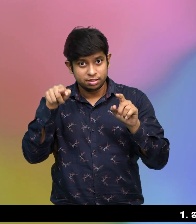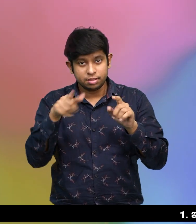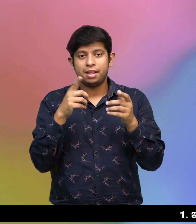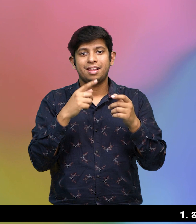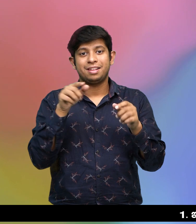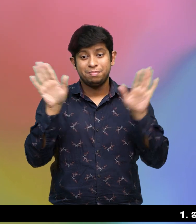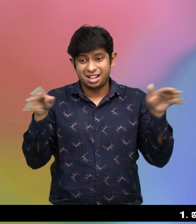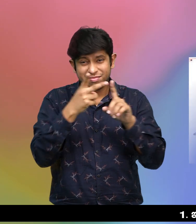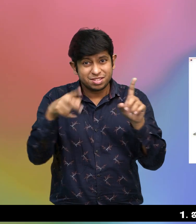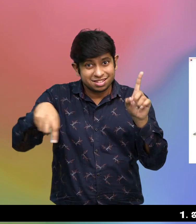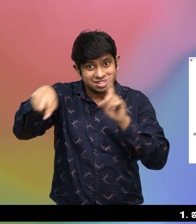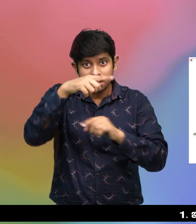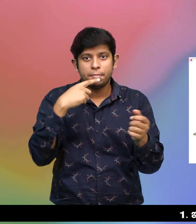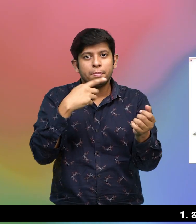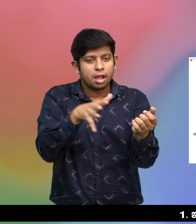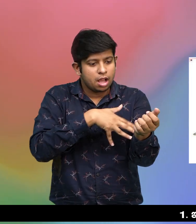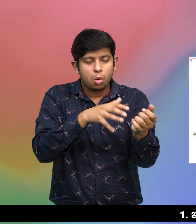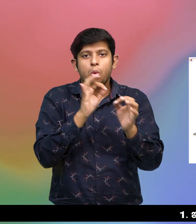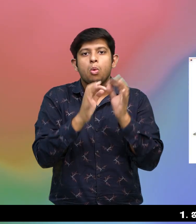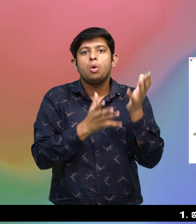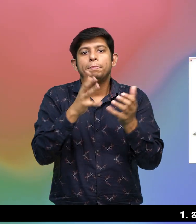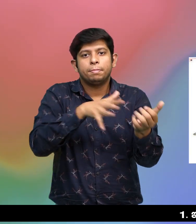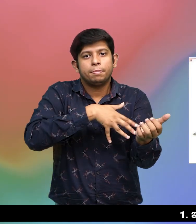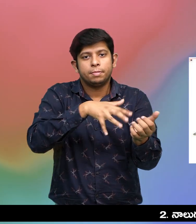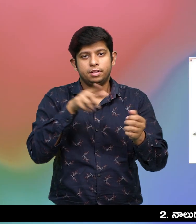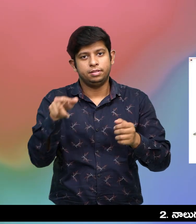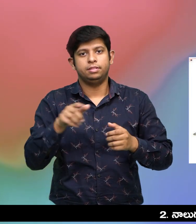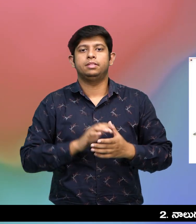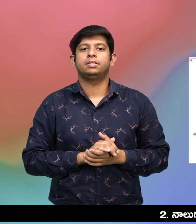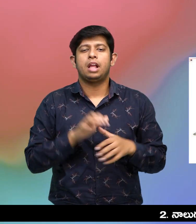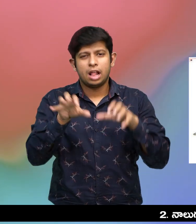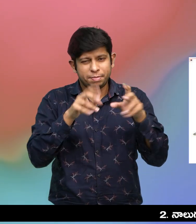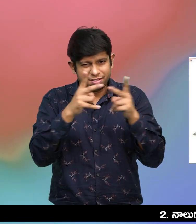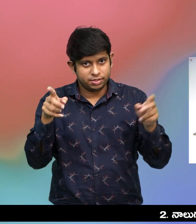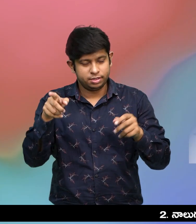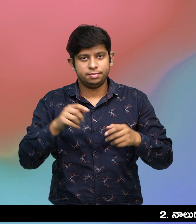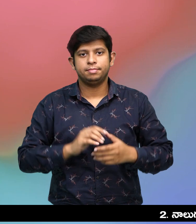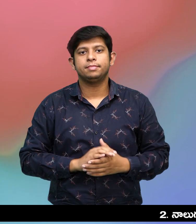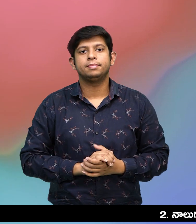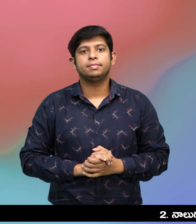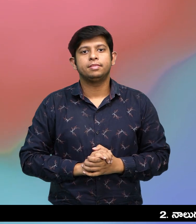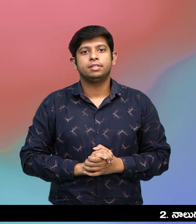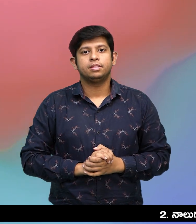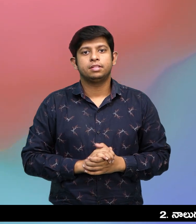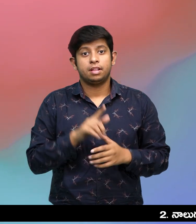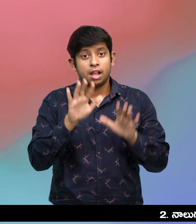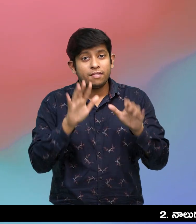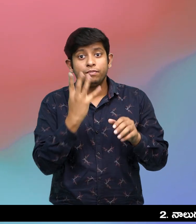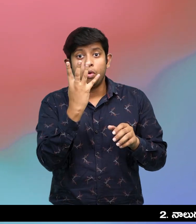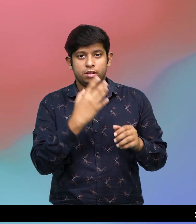1 ఇవి వెచ్చని బ్లడెడ్ జంతువులు. 2 4 గదుల గుండె కలిగి ఉంటుంది.